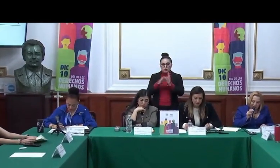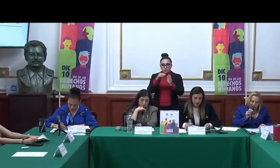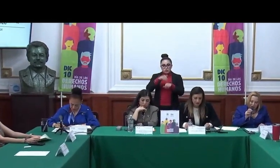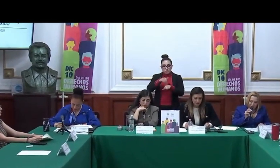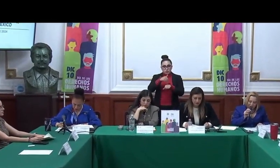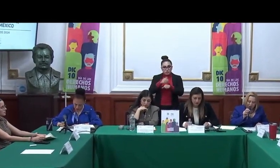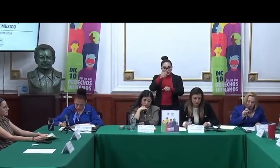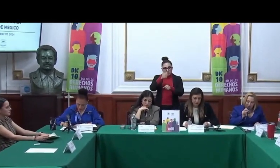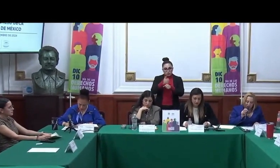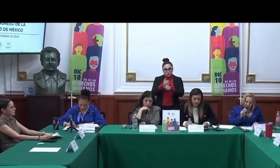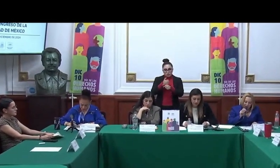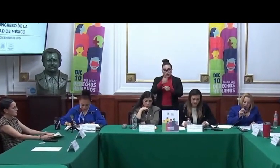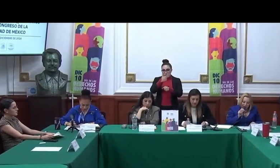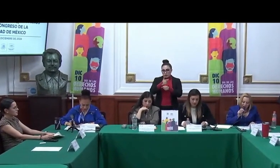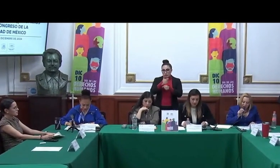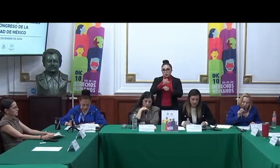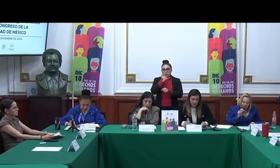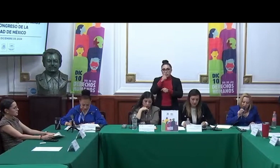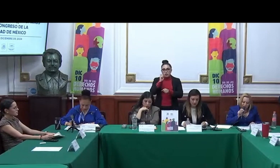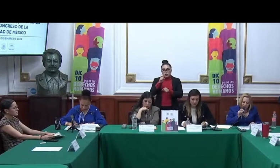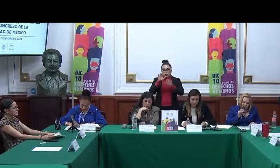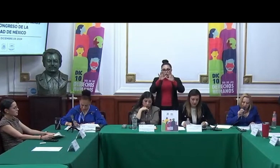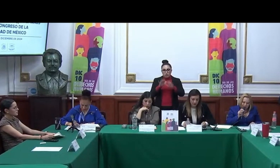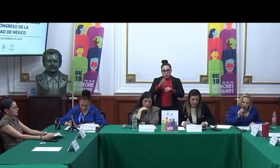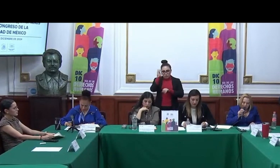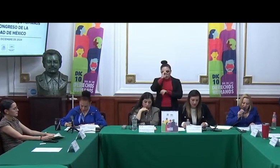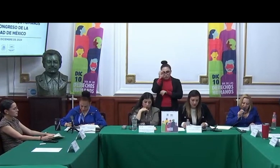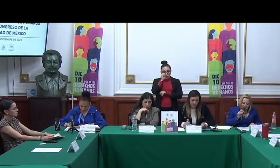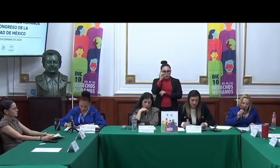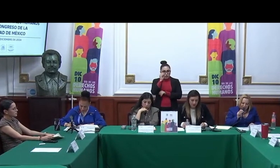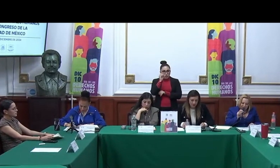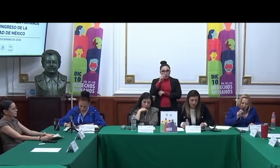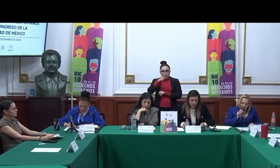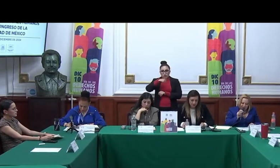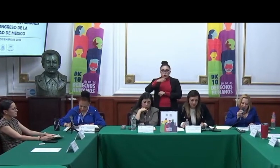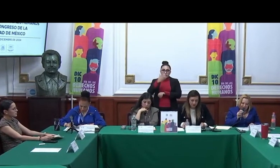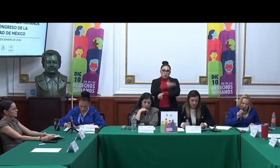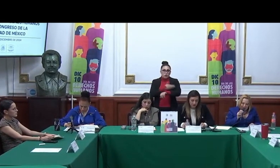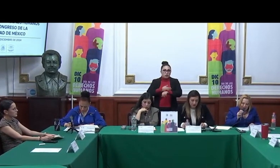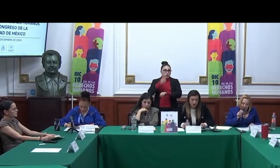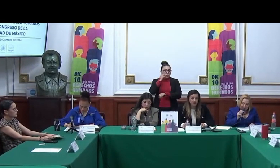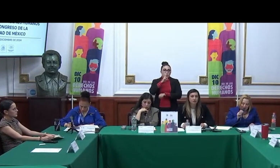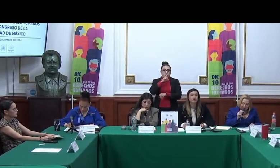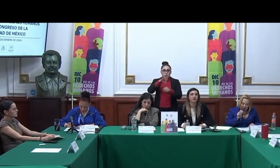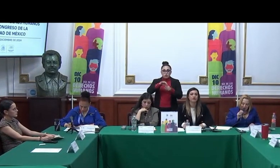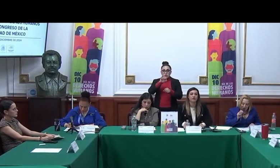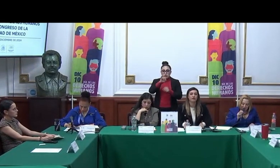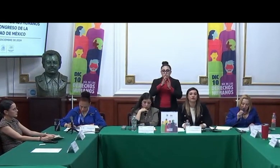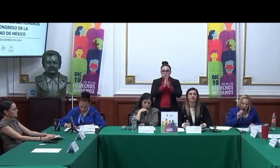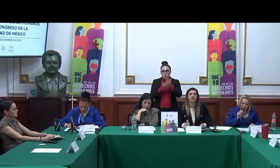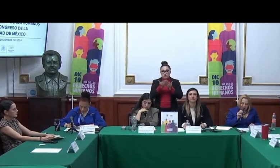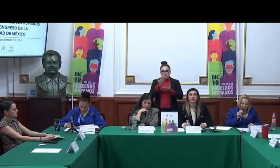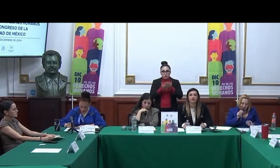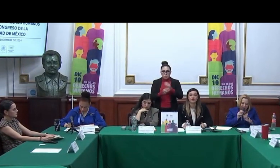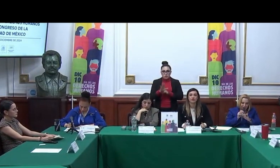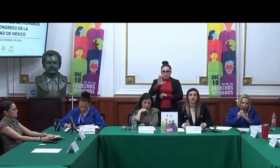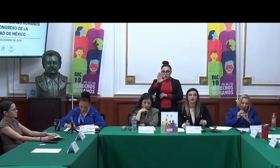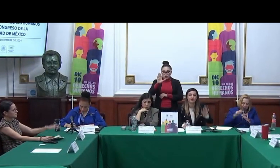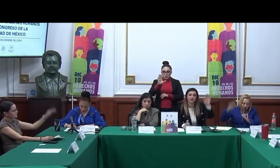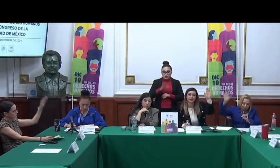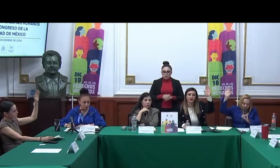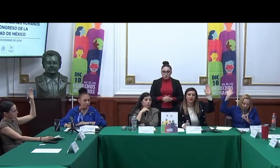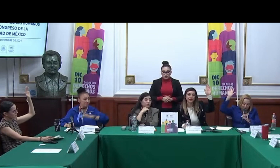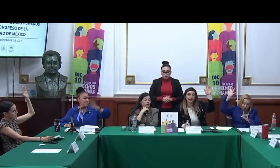del día correspondiente a la opinión en comento. Quienes estén por la afirmativa, sírvanse manifestarlo levantando la